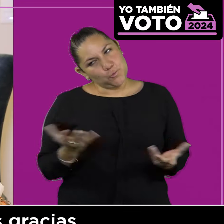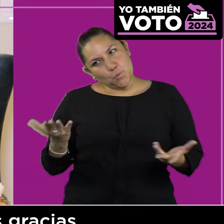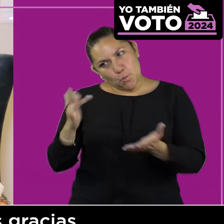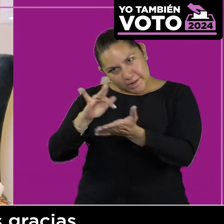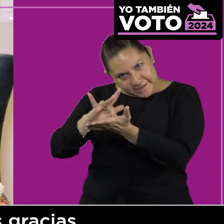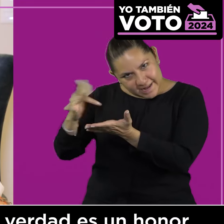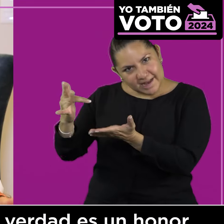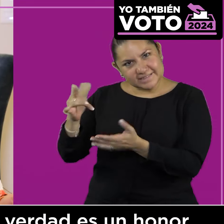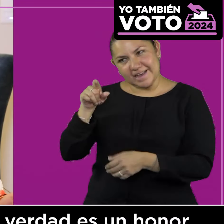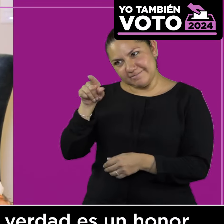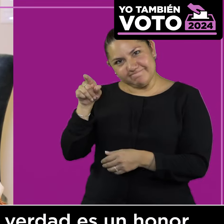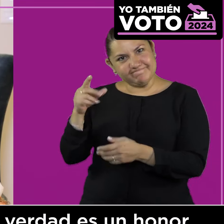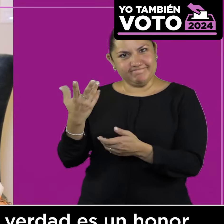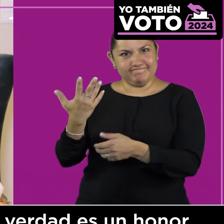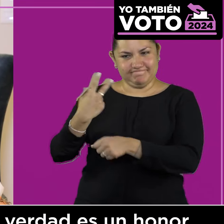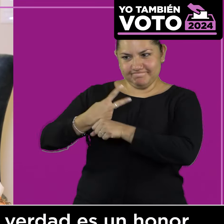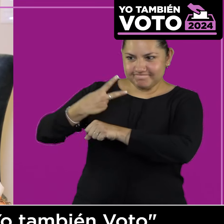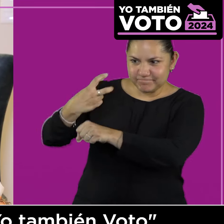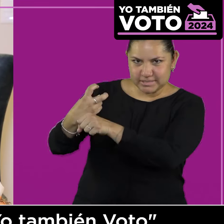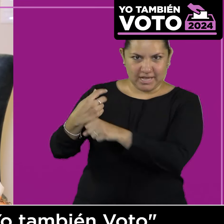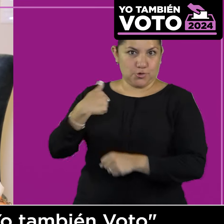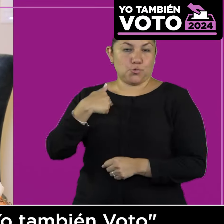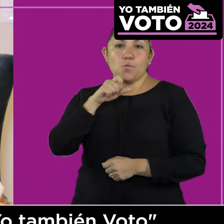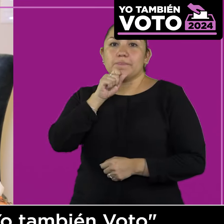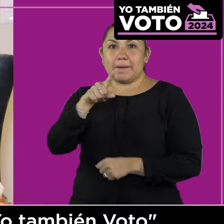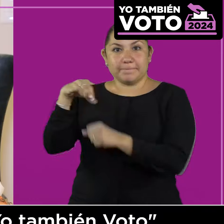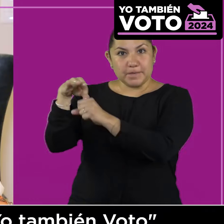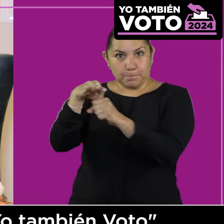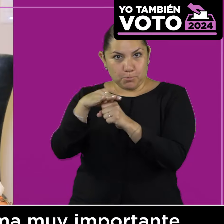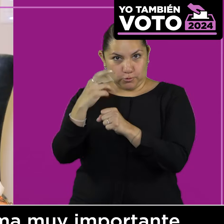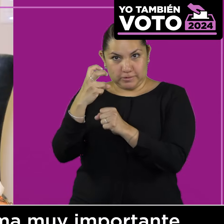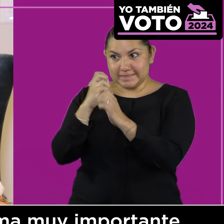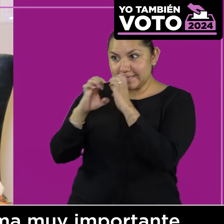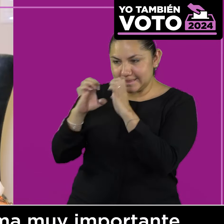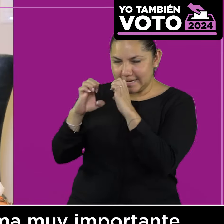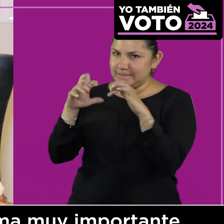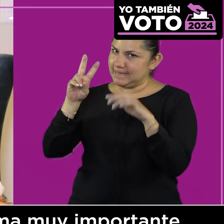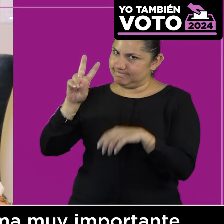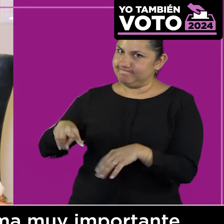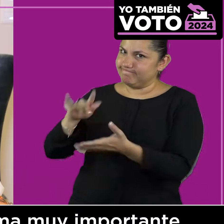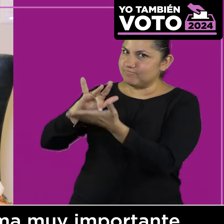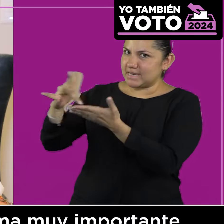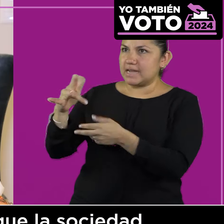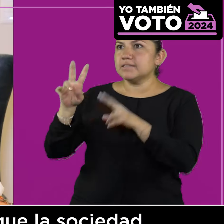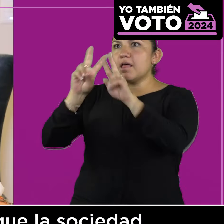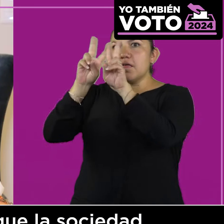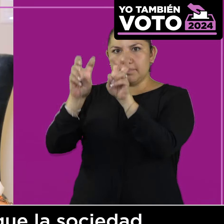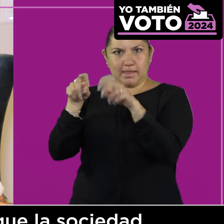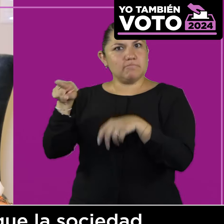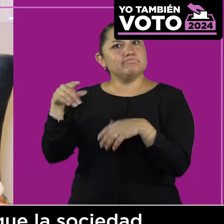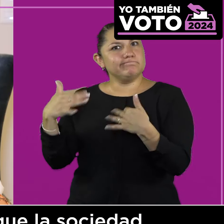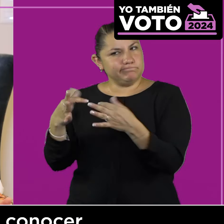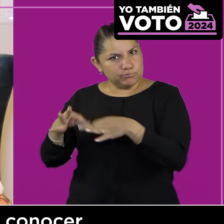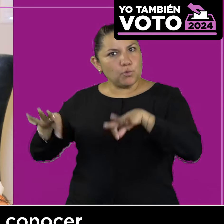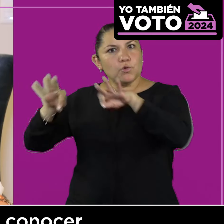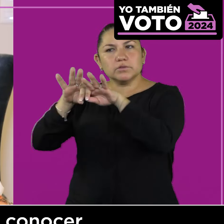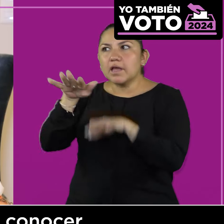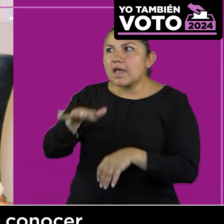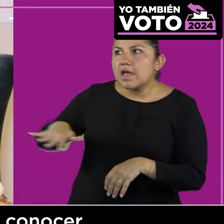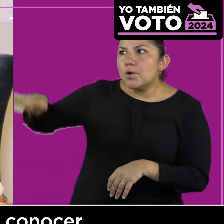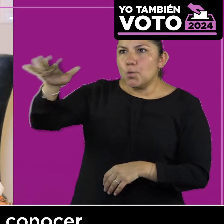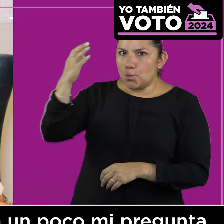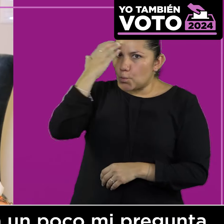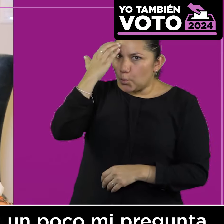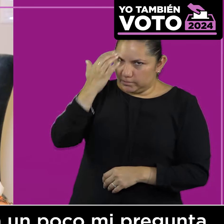Muchas gracias muchas gracias muchas gracias de verdad Es un honor estar aquí en Yo también voto creo que es un tema muy importante y sobre todo que la sociedad debe de